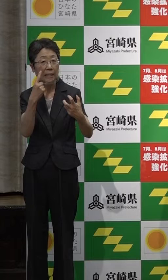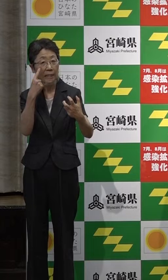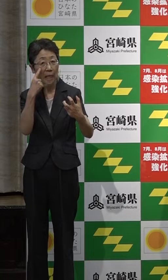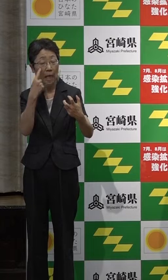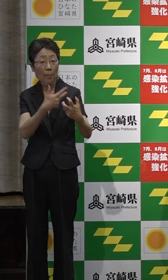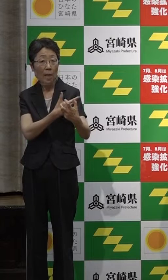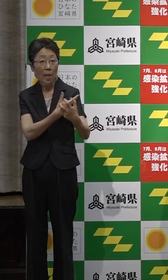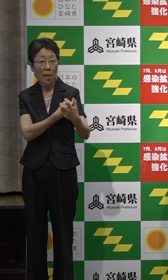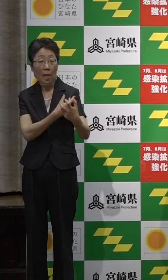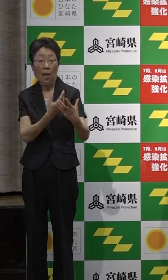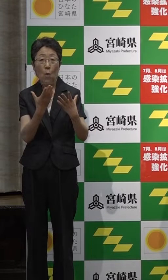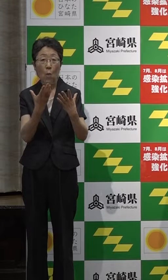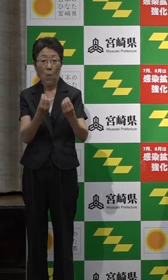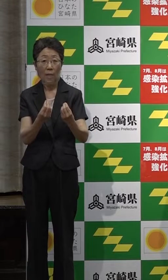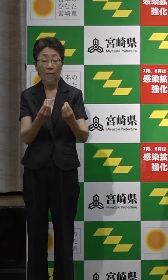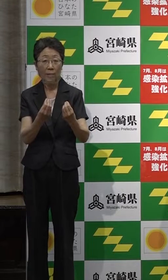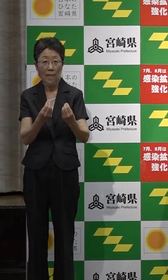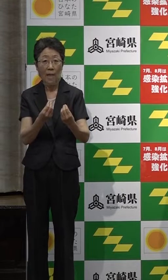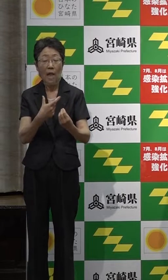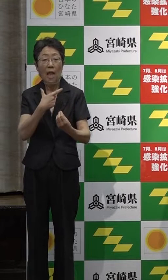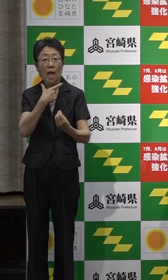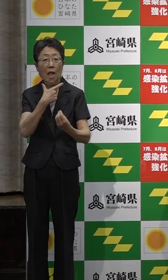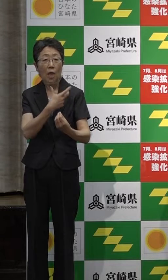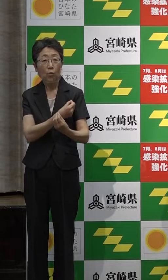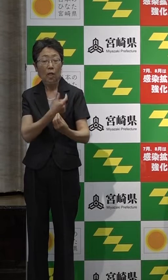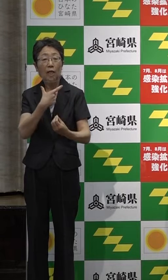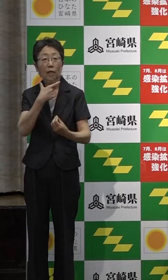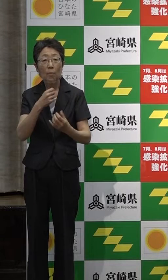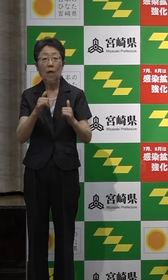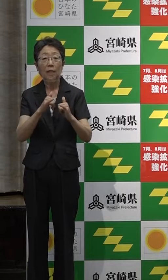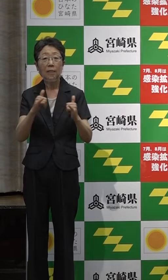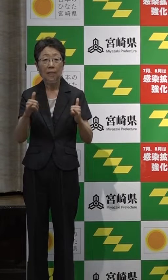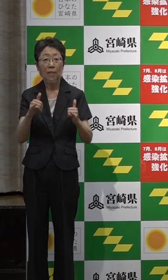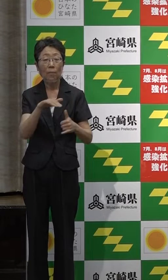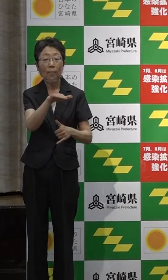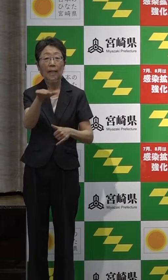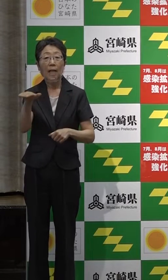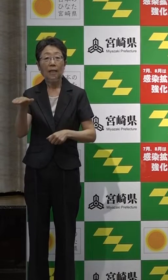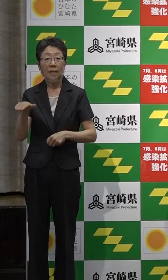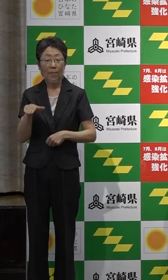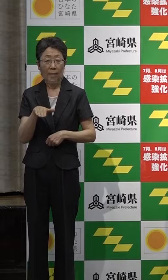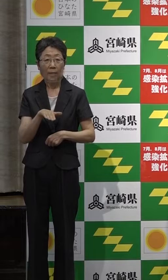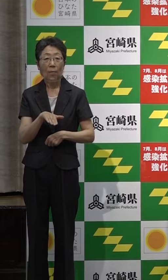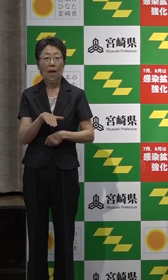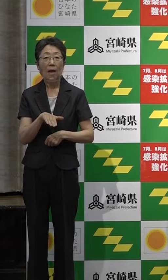して、希望される方にはほぼこれで、接種というものが